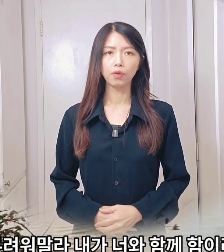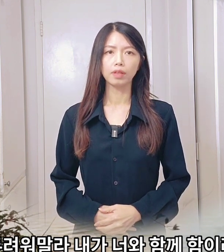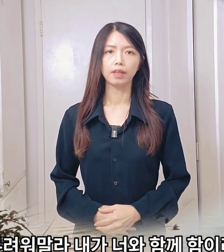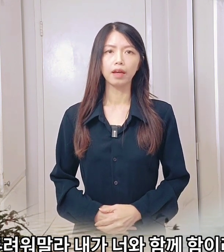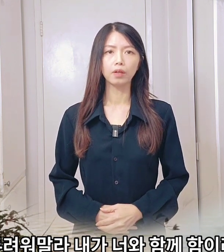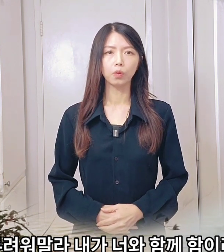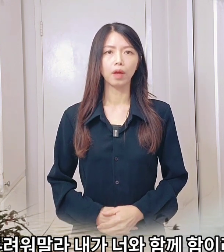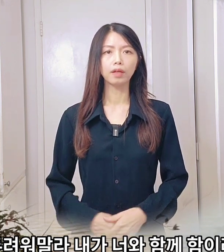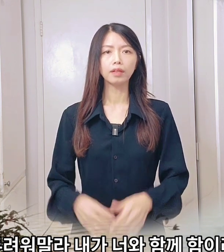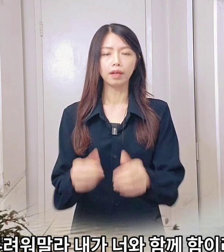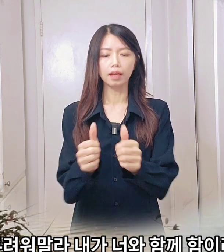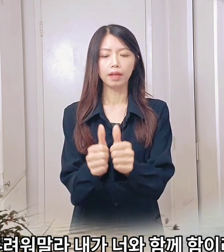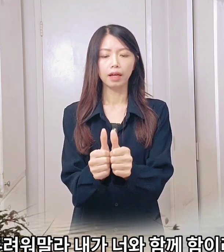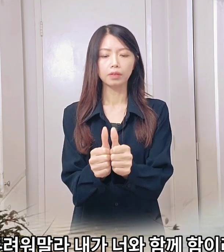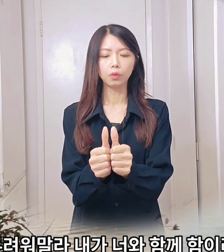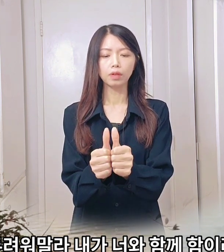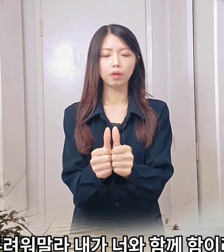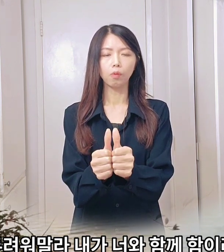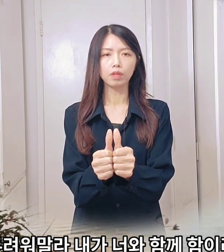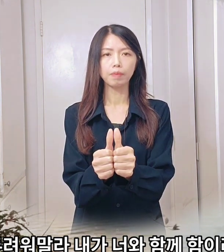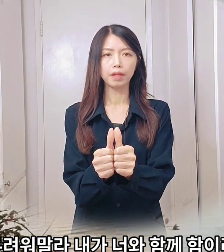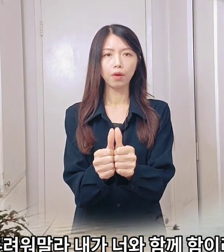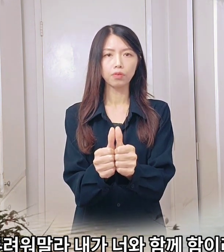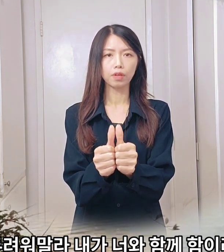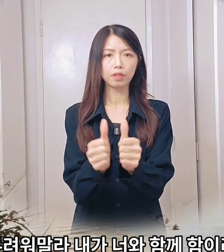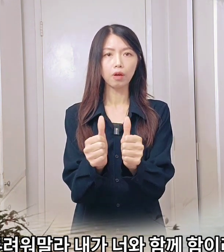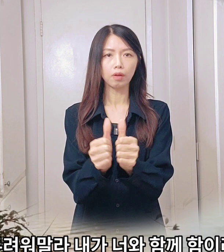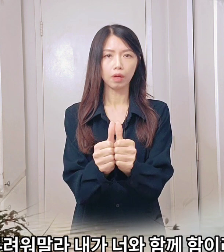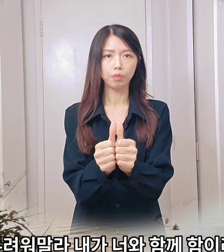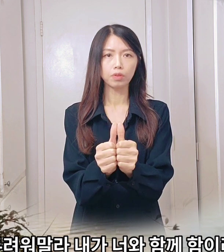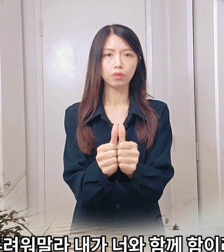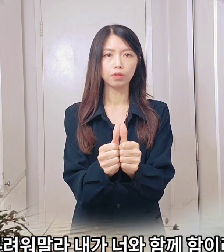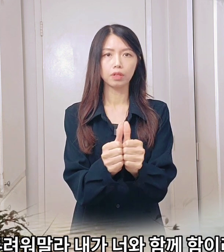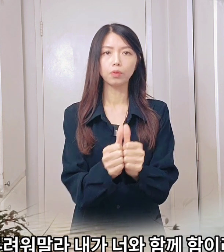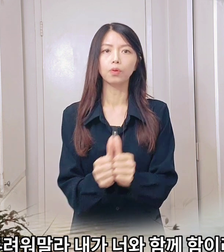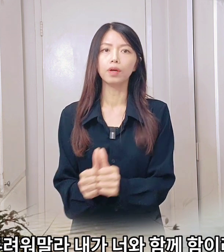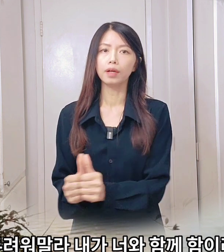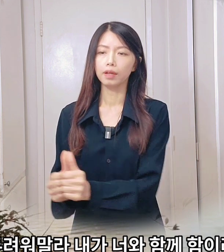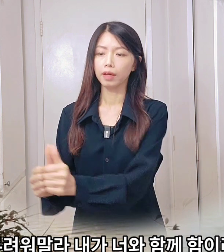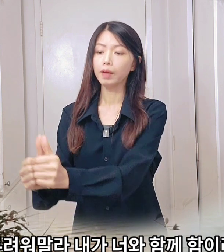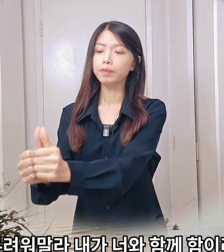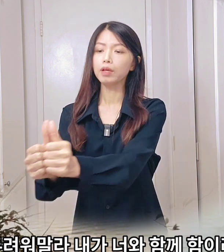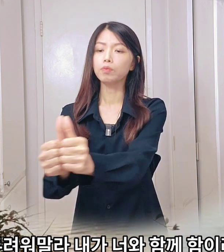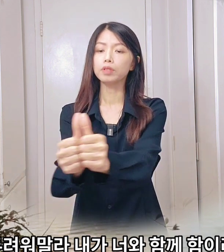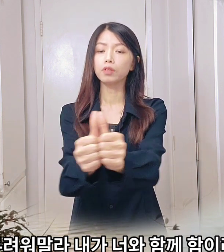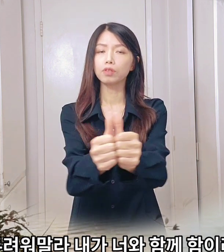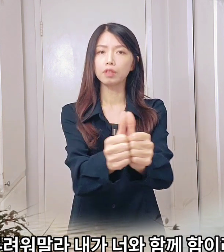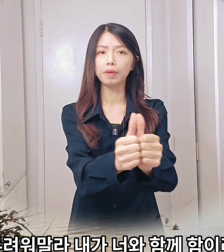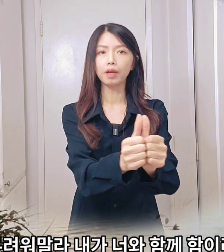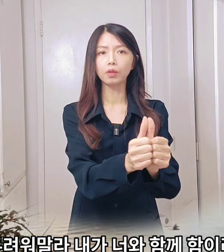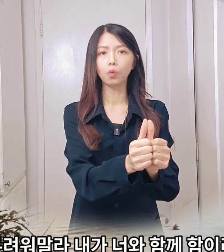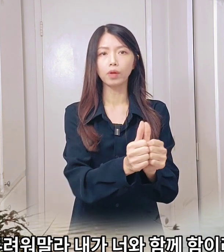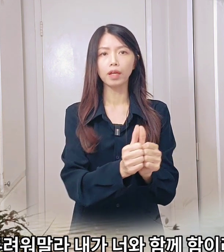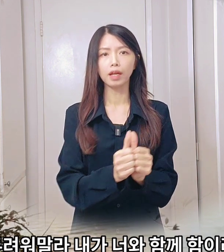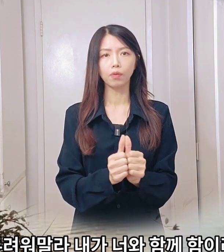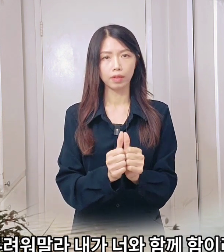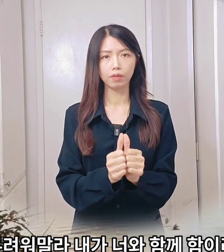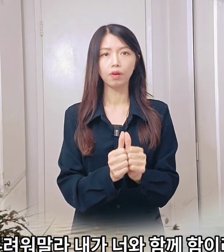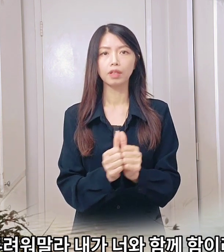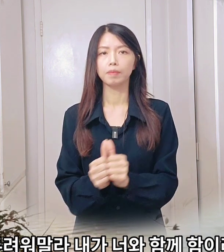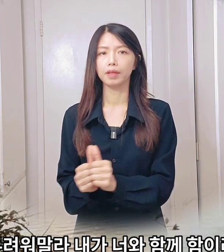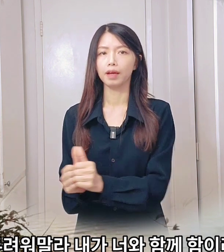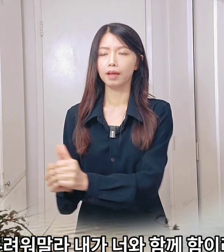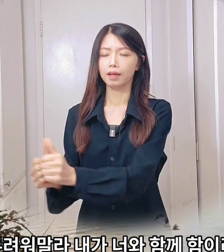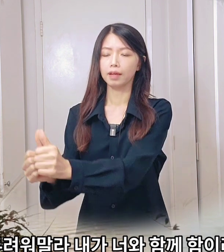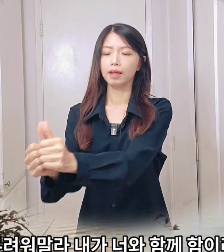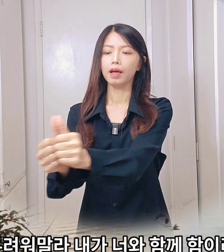수어를 사용했는데요. 동행은 양손을 엄지만 세워주셔서 이렇게 붙여주시고 이렇게 함께 움직여주시면 동행이라고 하는 데에